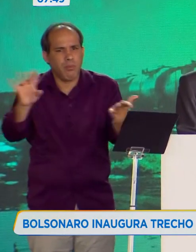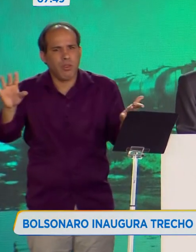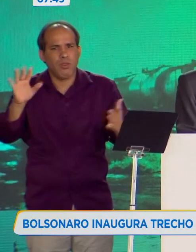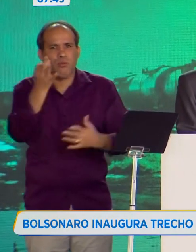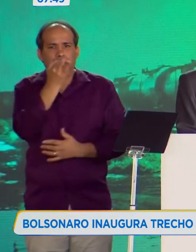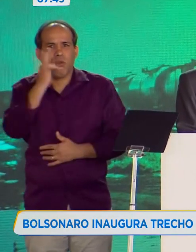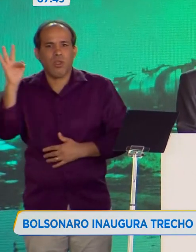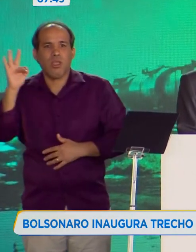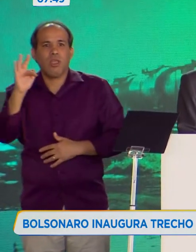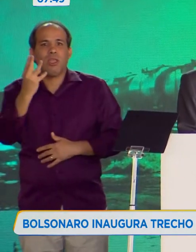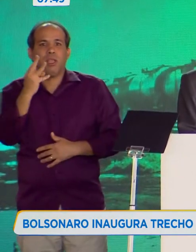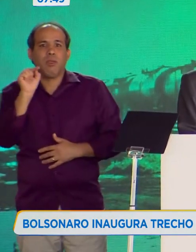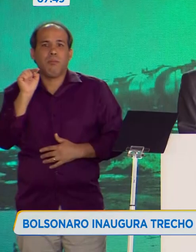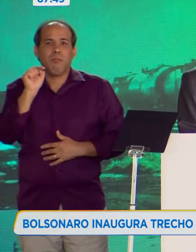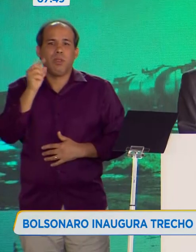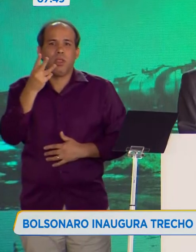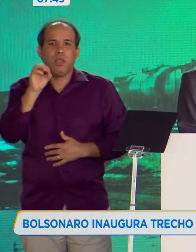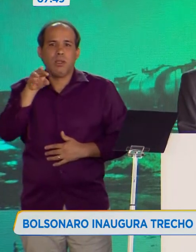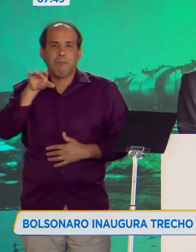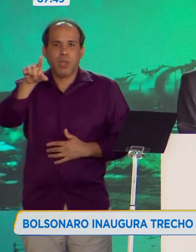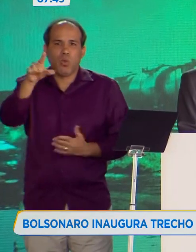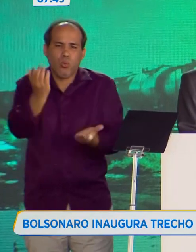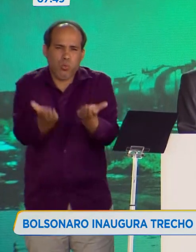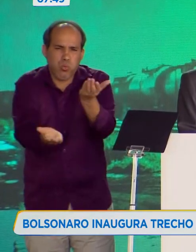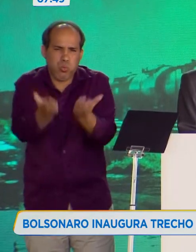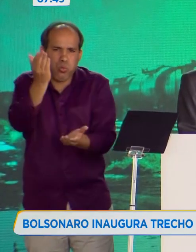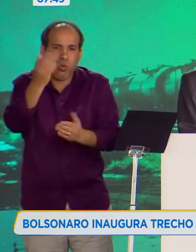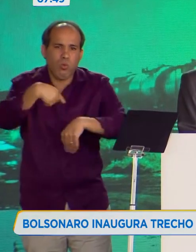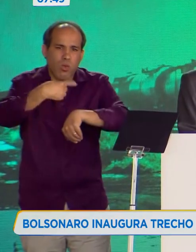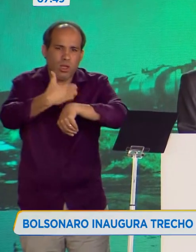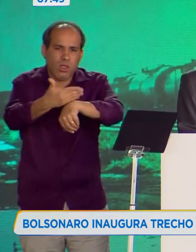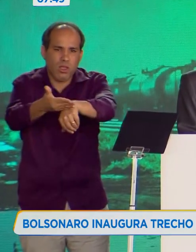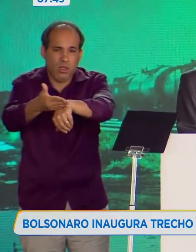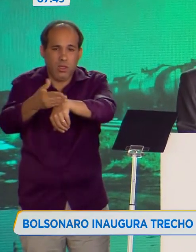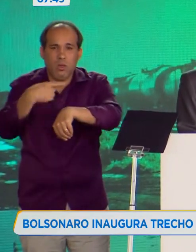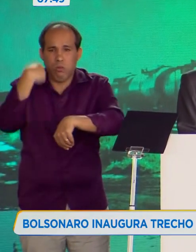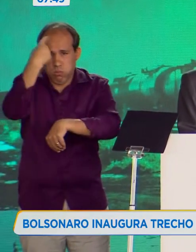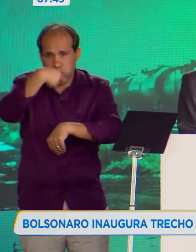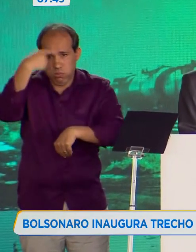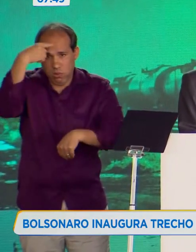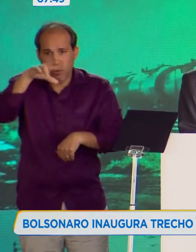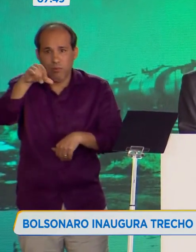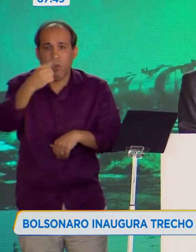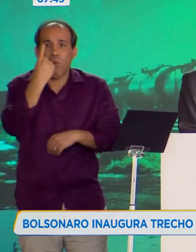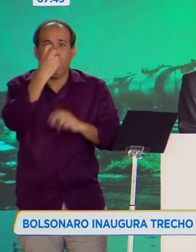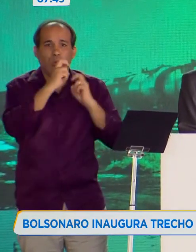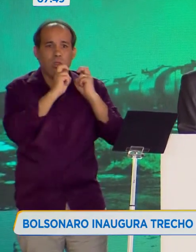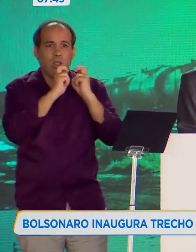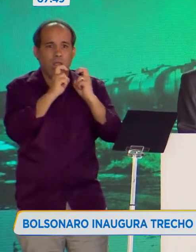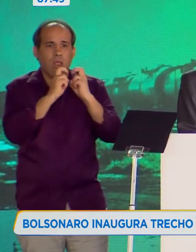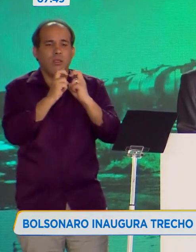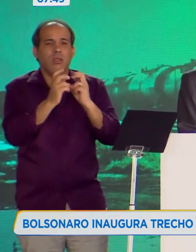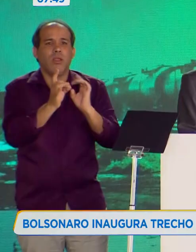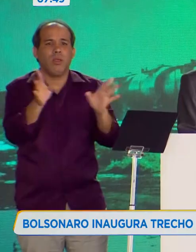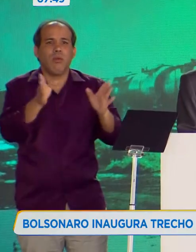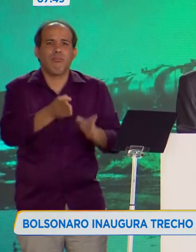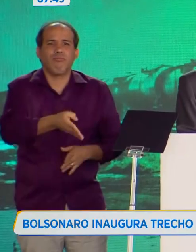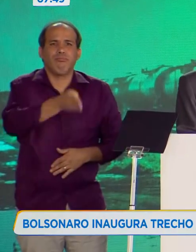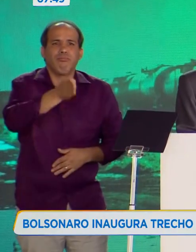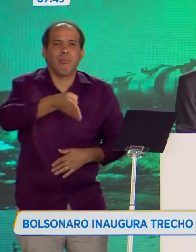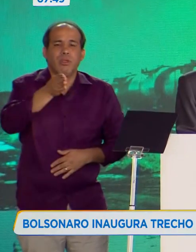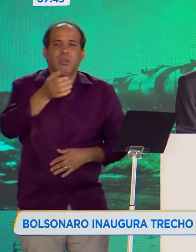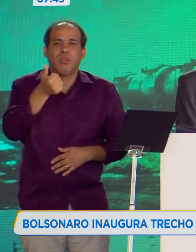mil toneladas por hora, o terminal expedirá um trem unitário de